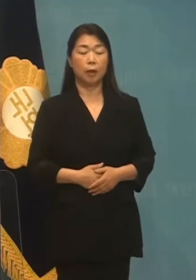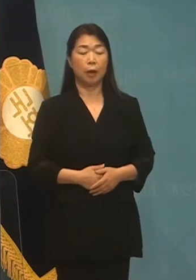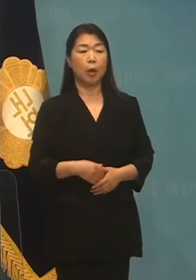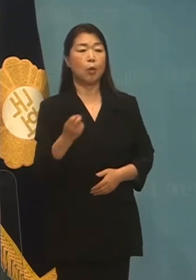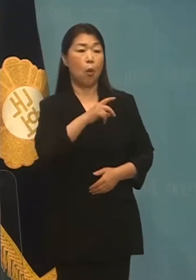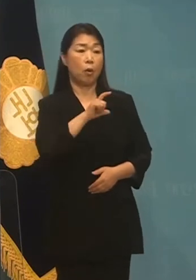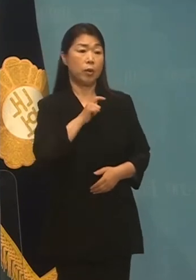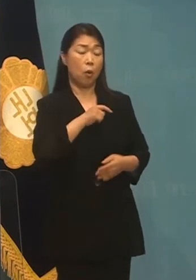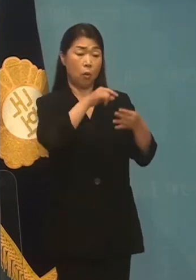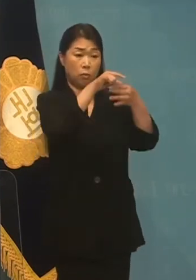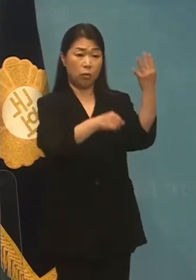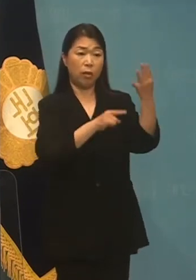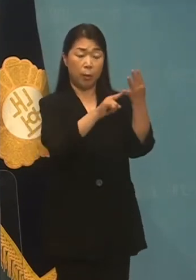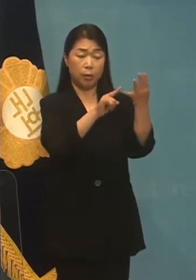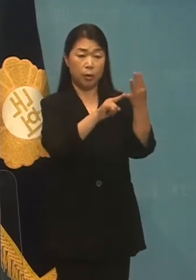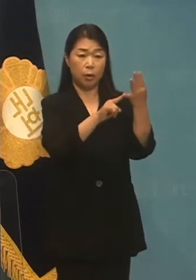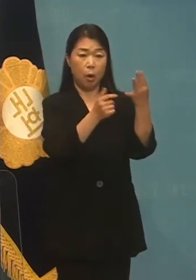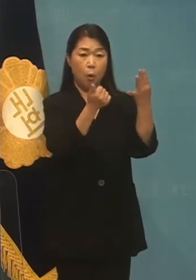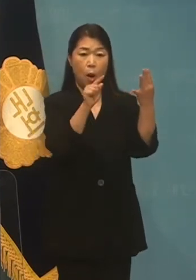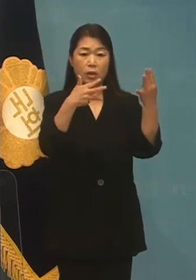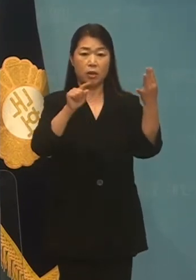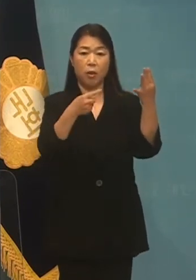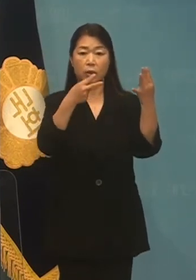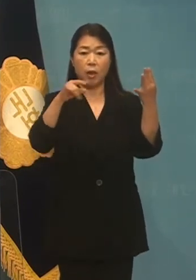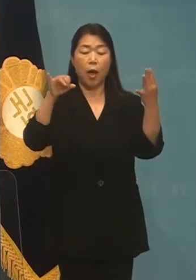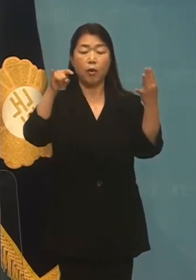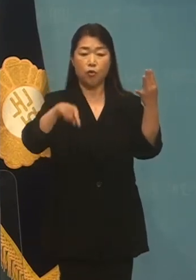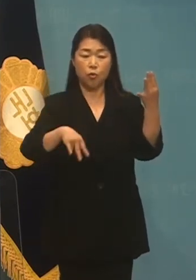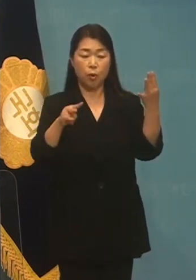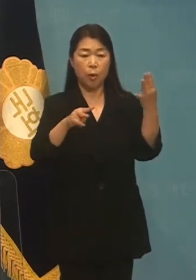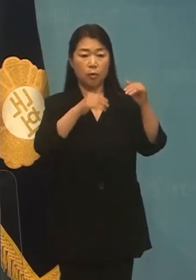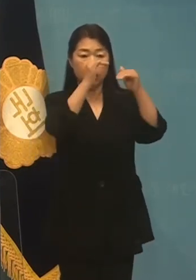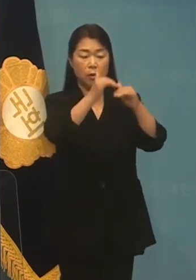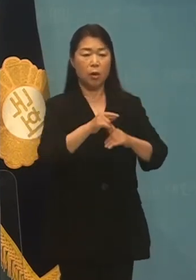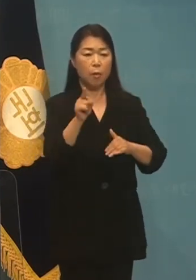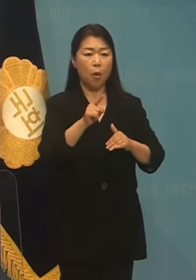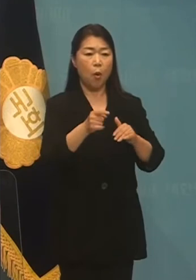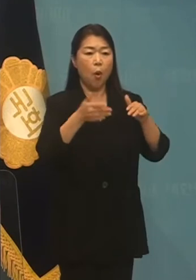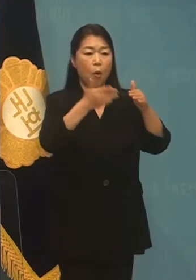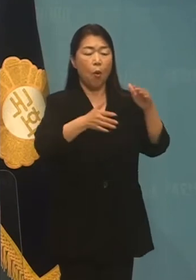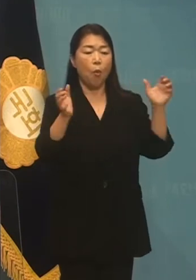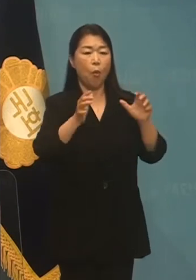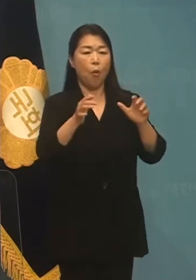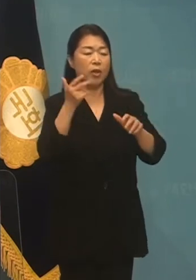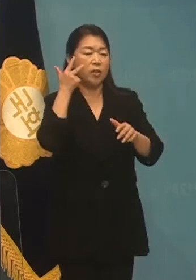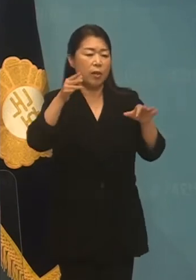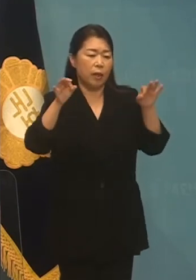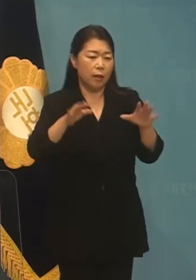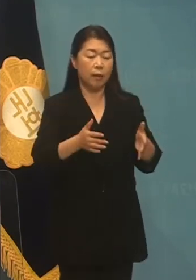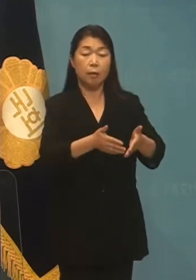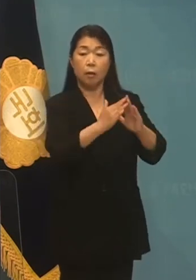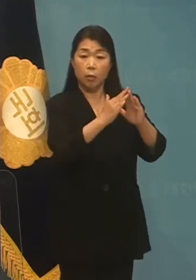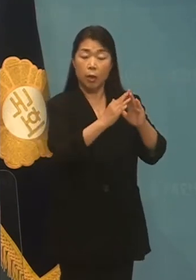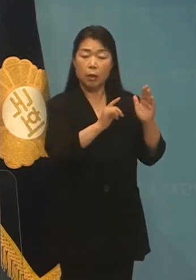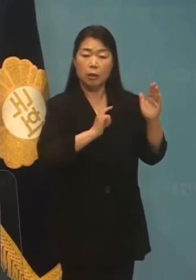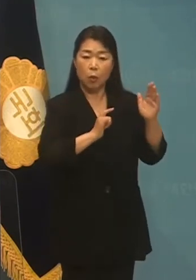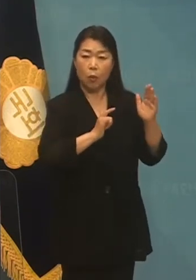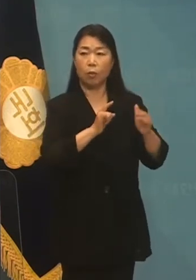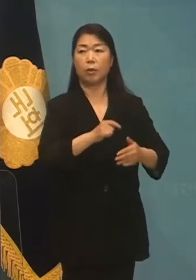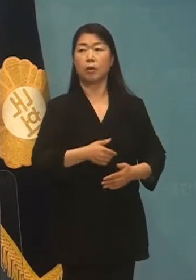번째, 화천대유가 절차 공모 불과 일주일 전에 설립되었다는